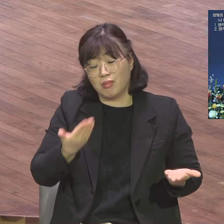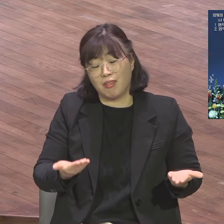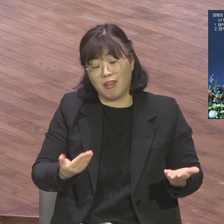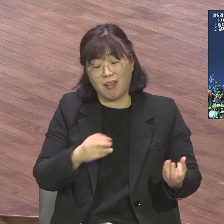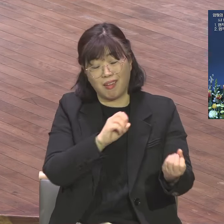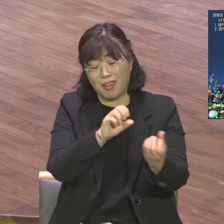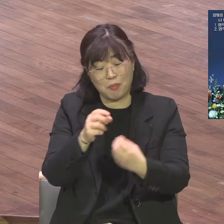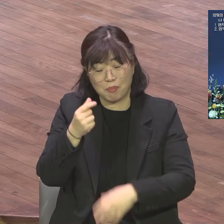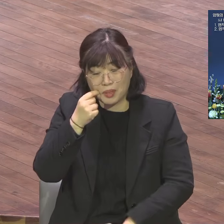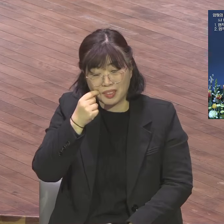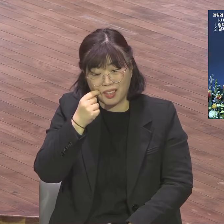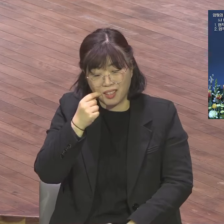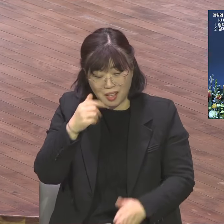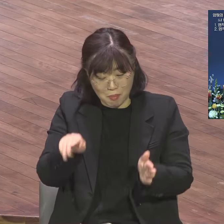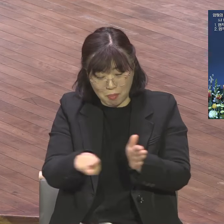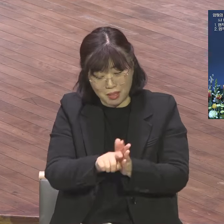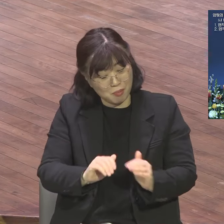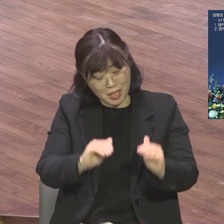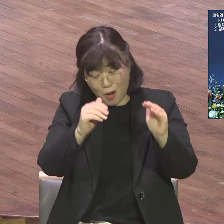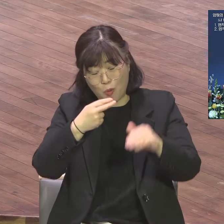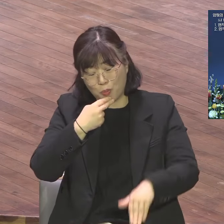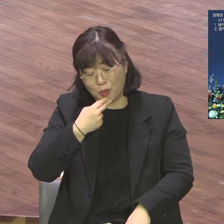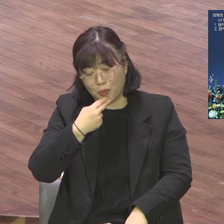안 자라지요.